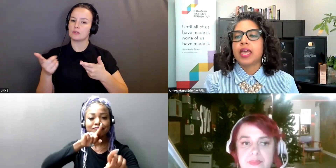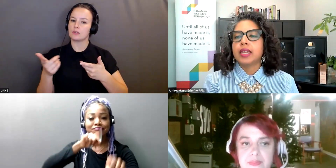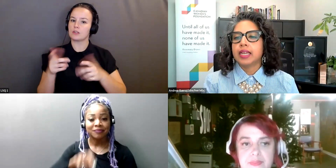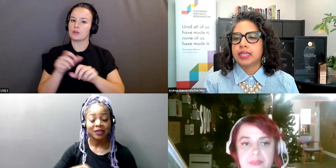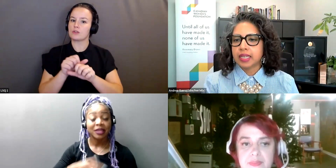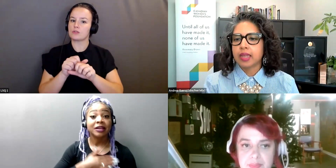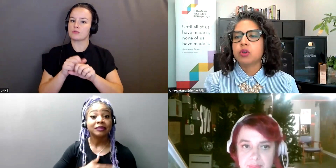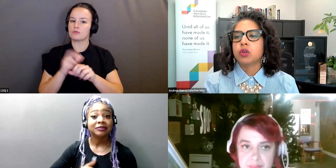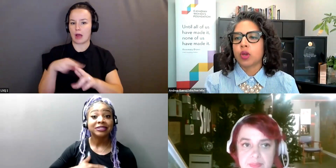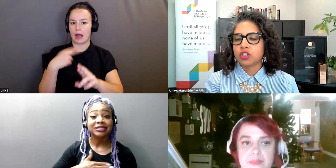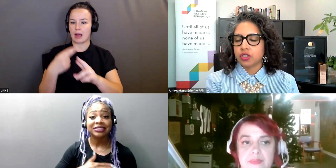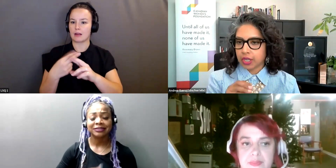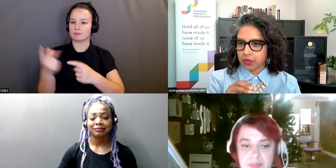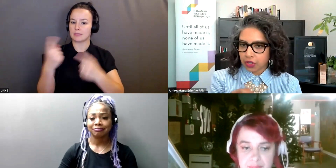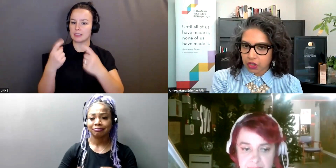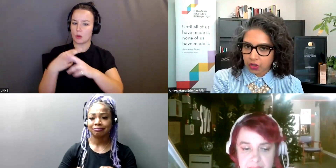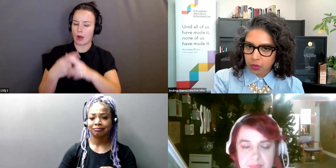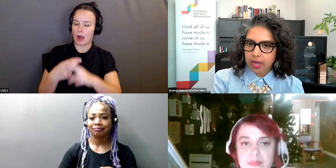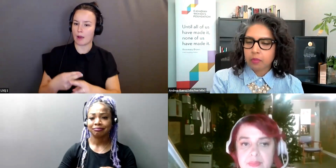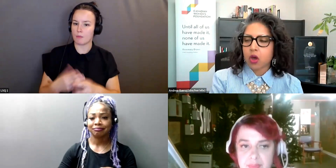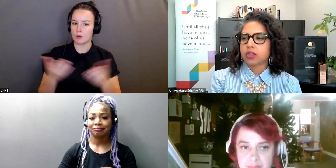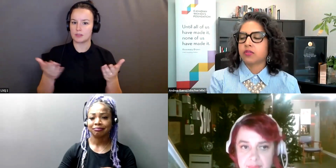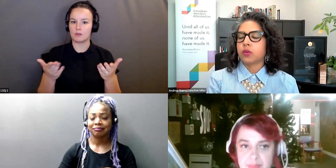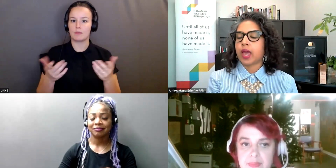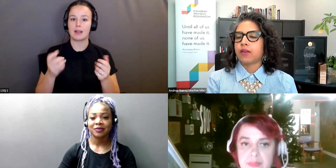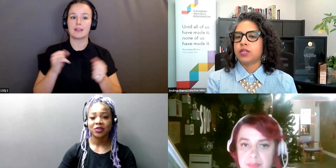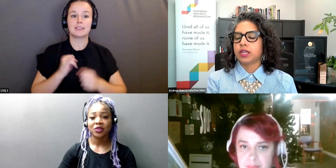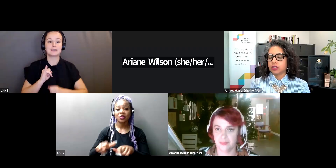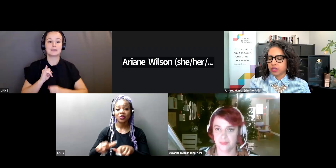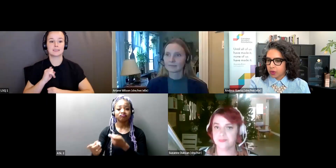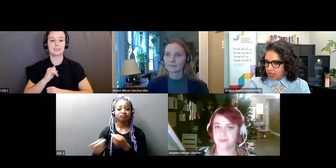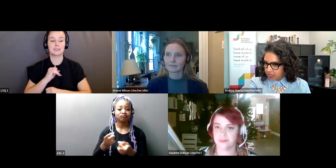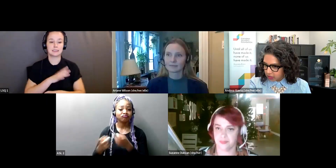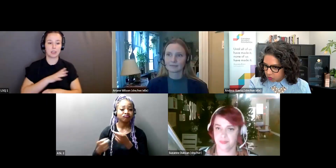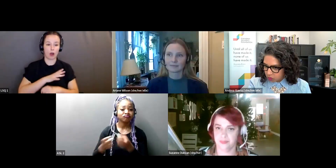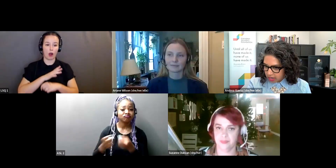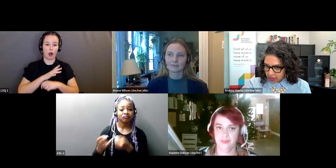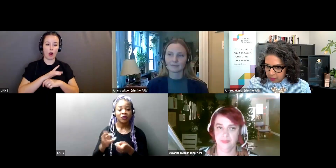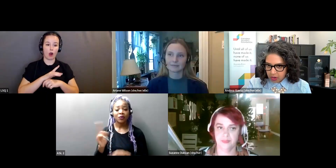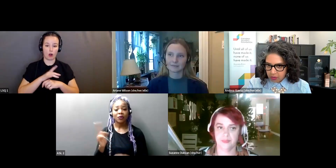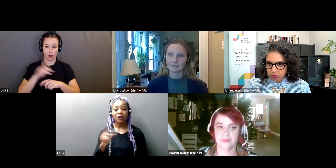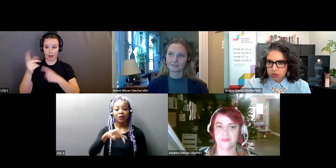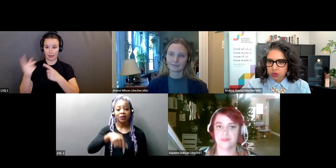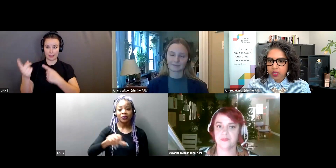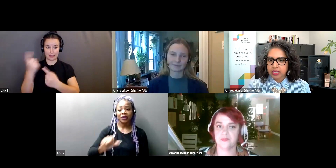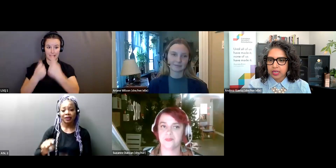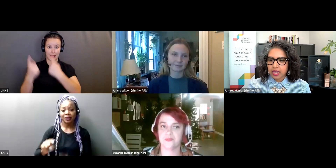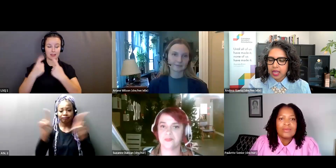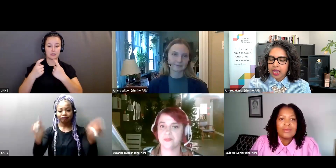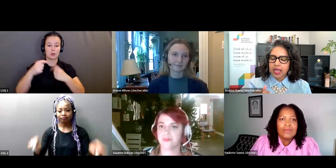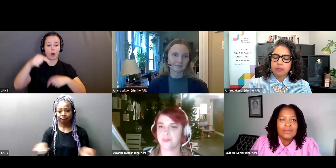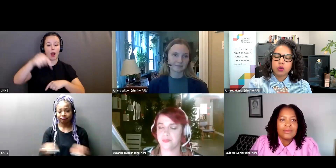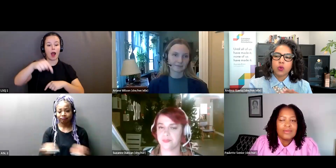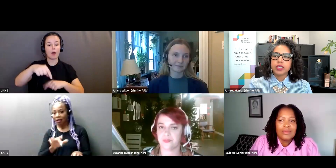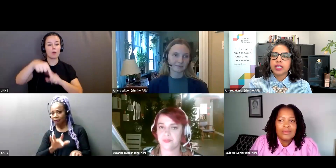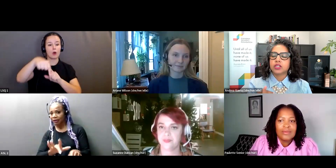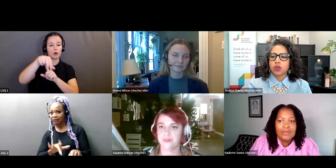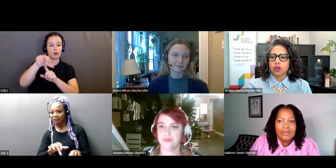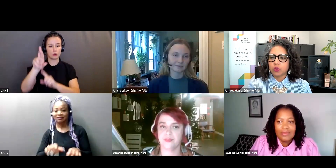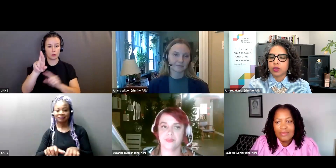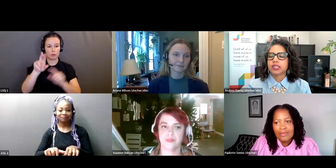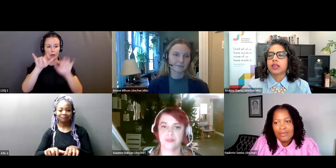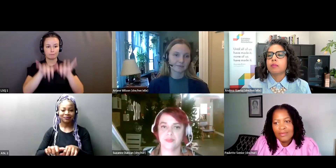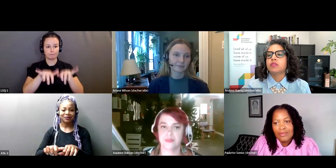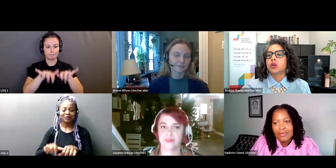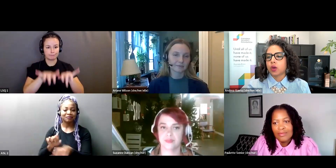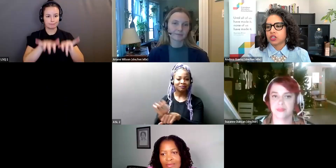à vos questions. Donc, je vous invite à écrire vos questions dans la boîte de questions et réponses si vous ne l'avez pas encore faite, la